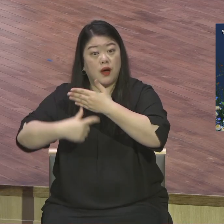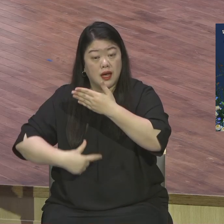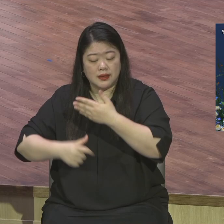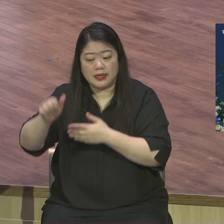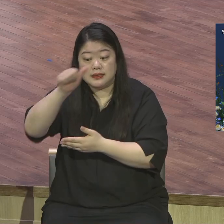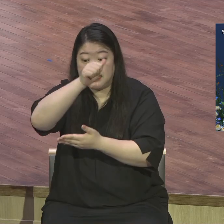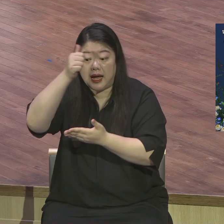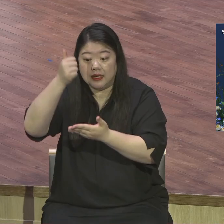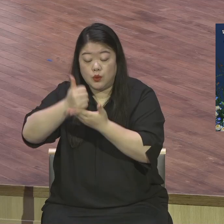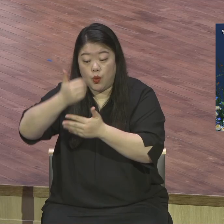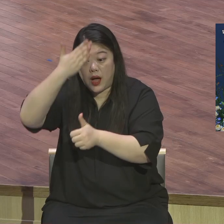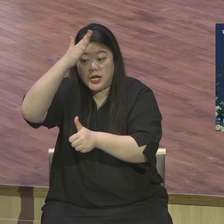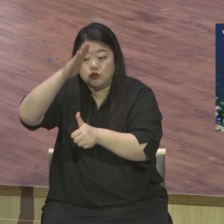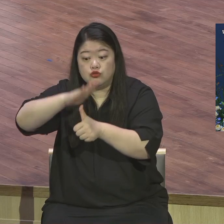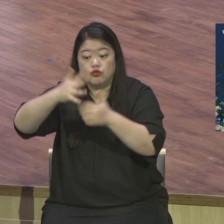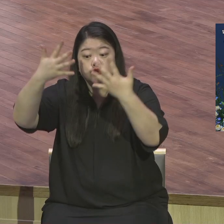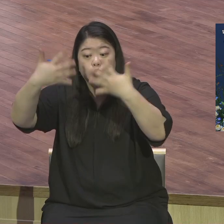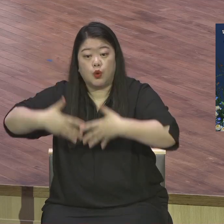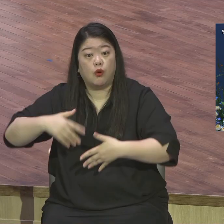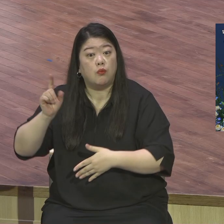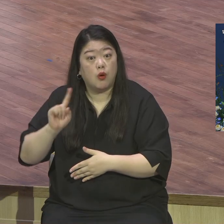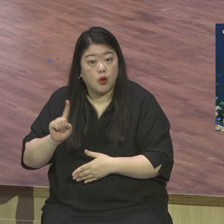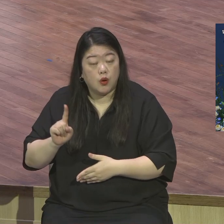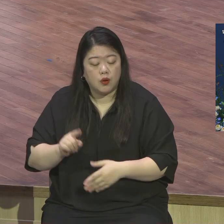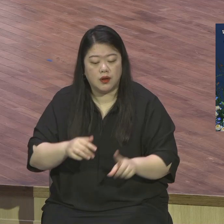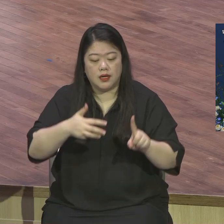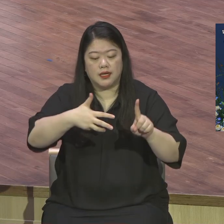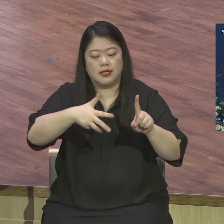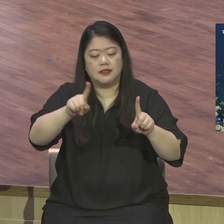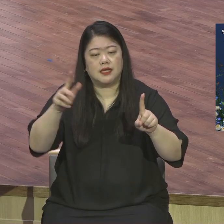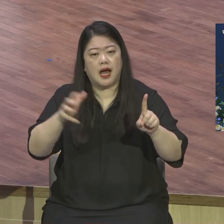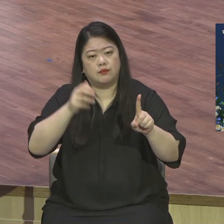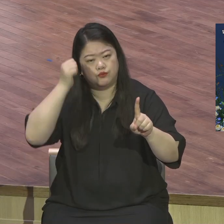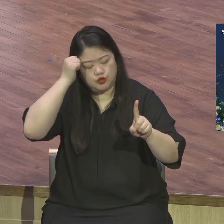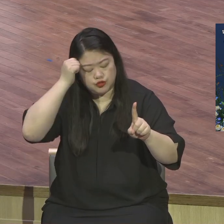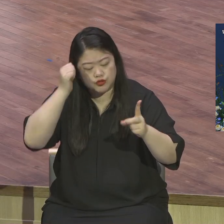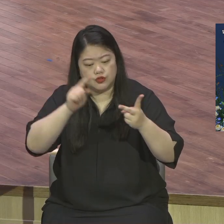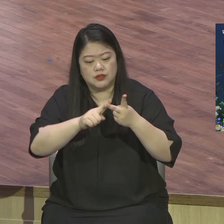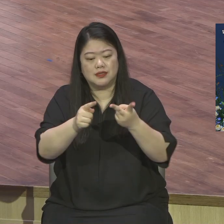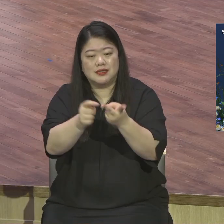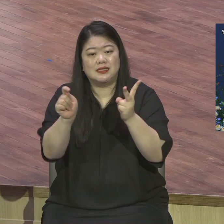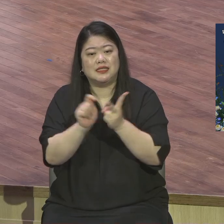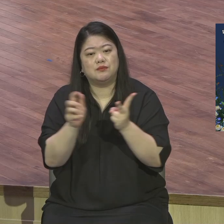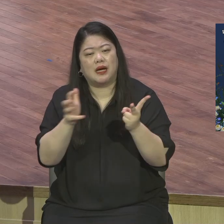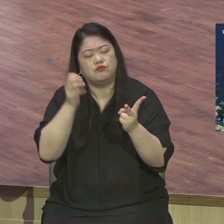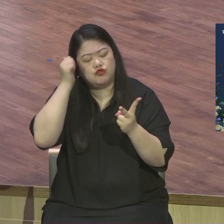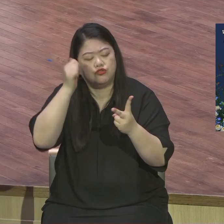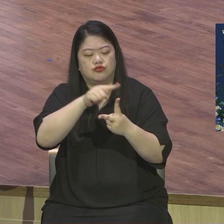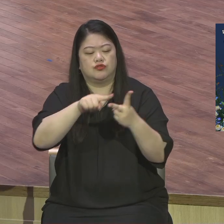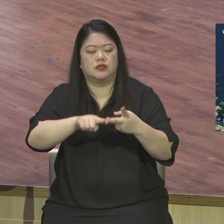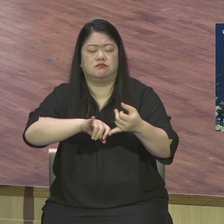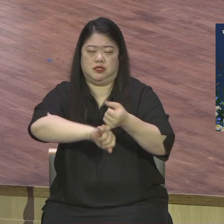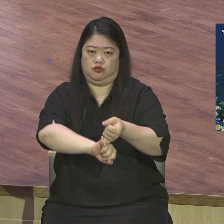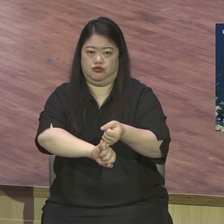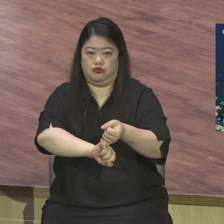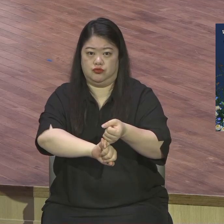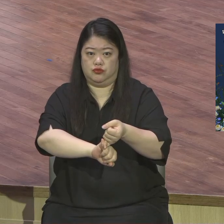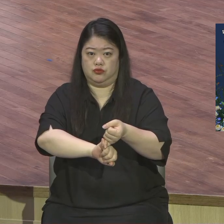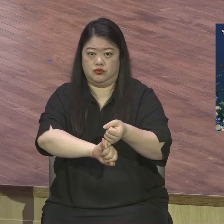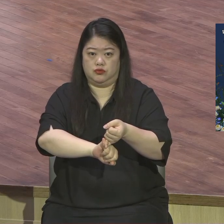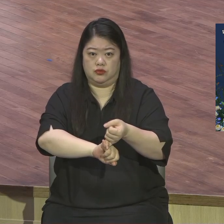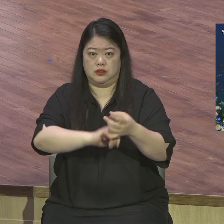기본 그 다음 70인 71차 전무사여 쭉쭉 훈련이 있잖아요. 매주 핵심이 있고